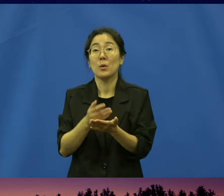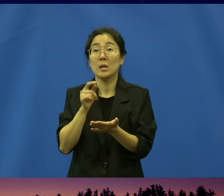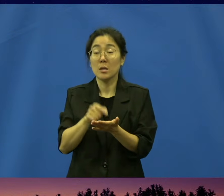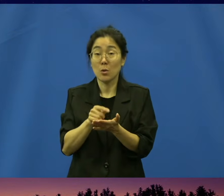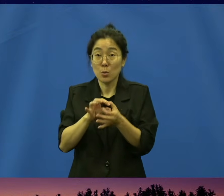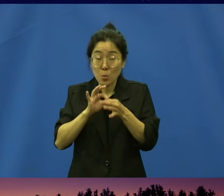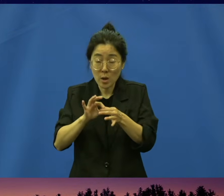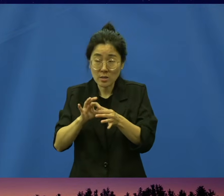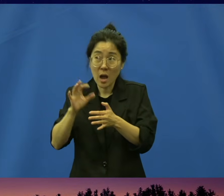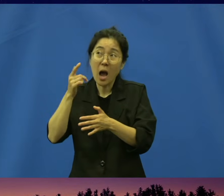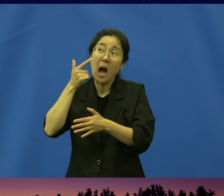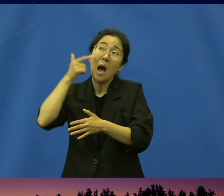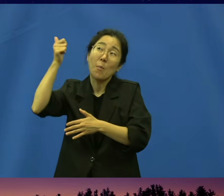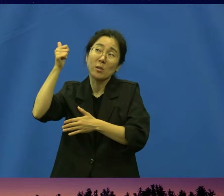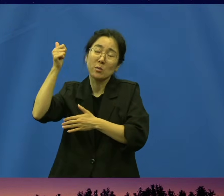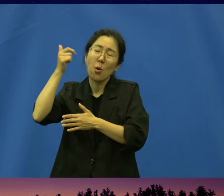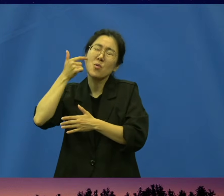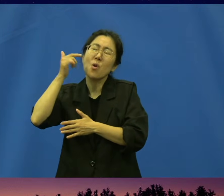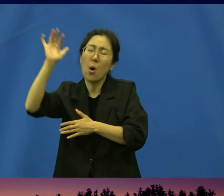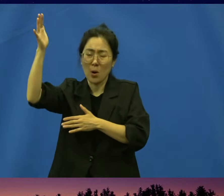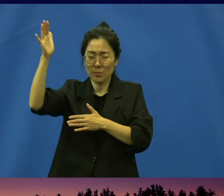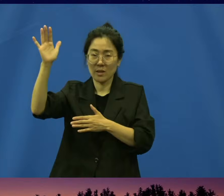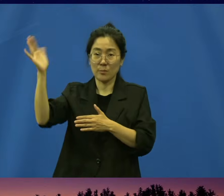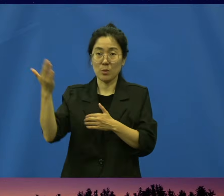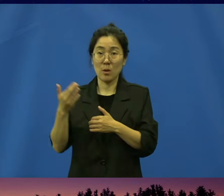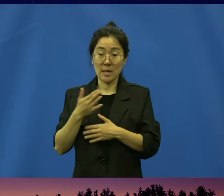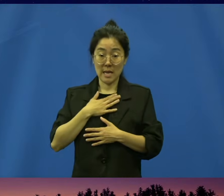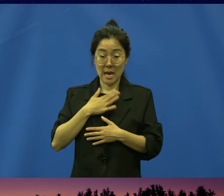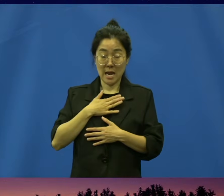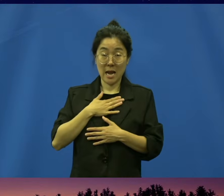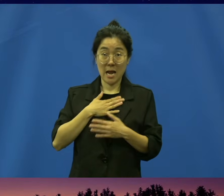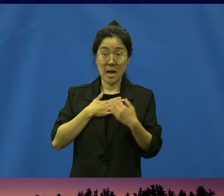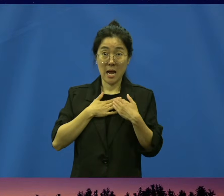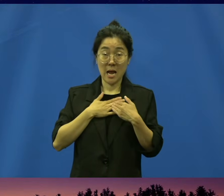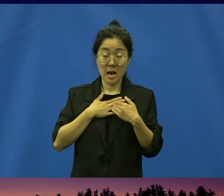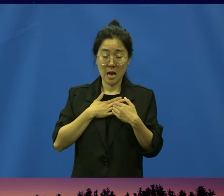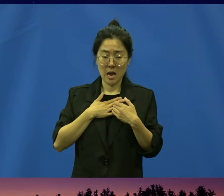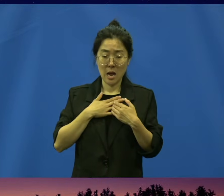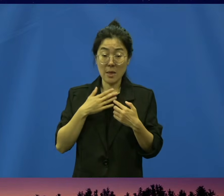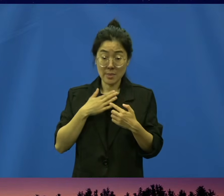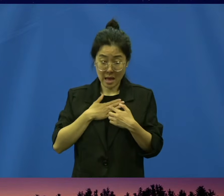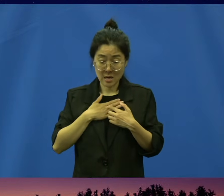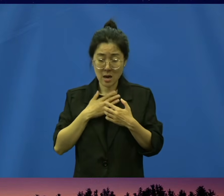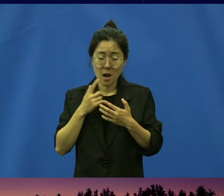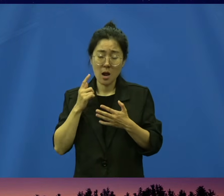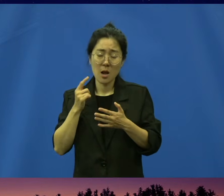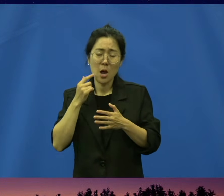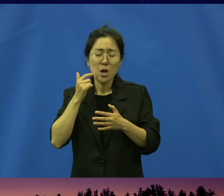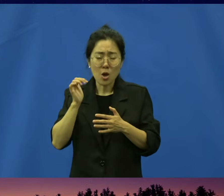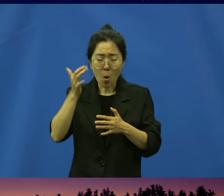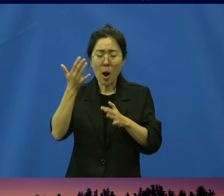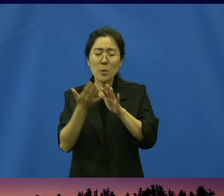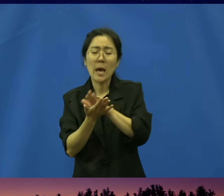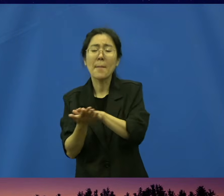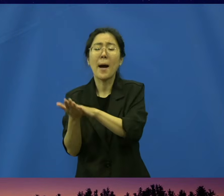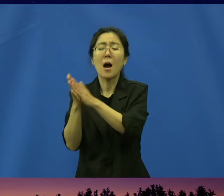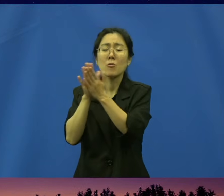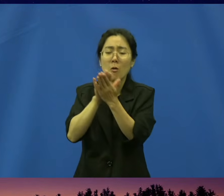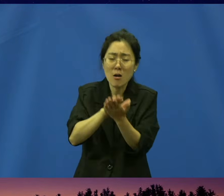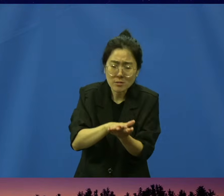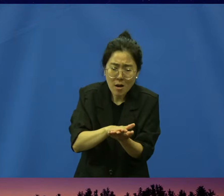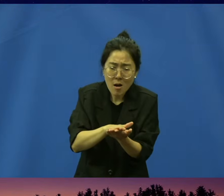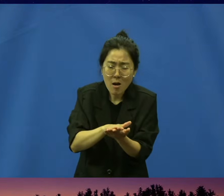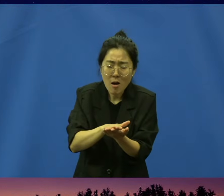핵심은 아들을 영화롭게 하셔서 아들로 하여금 아버지를 영화롭게 하옵소서 하는 것입니다. 이게 무슨